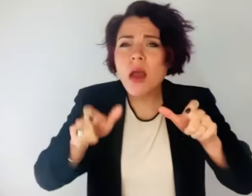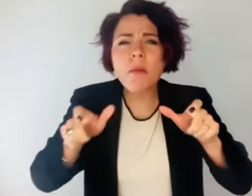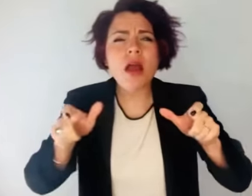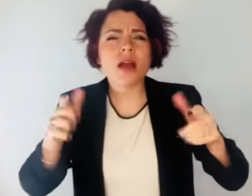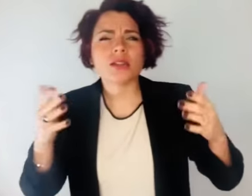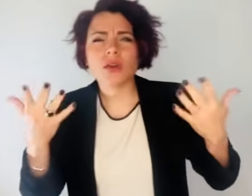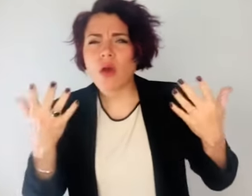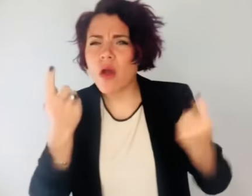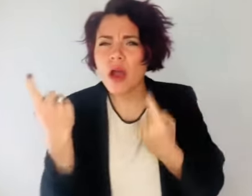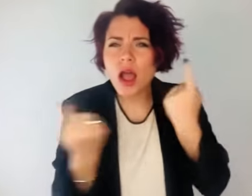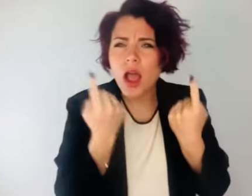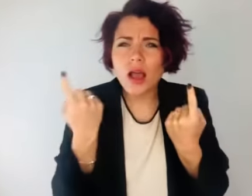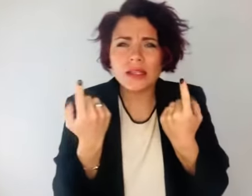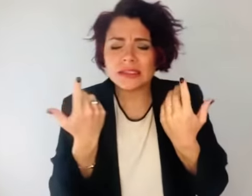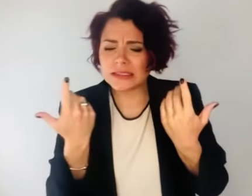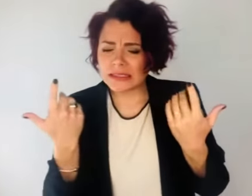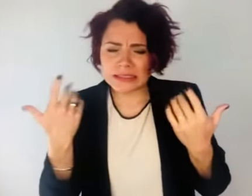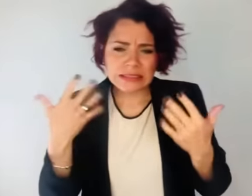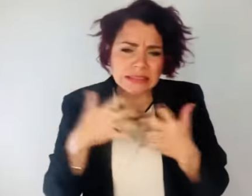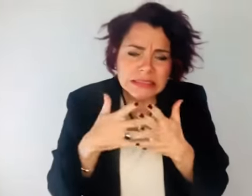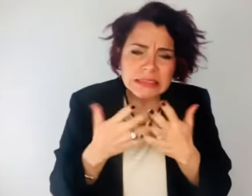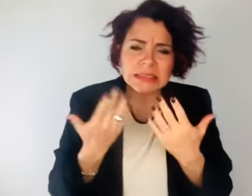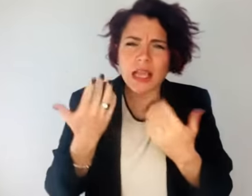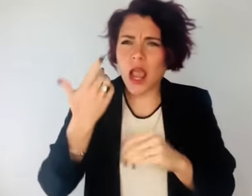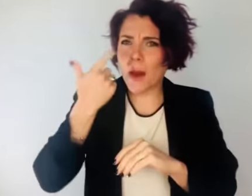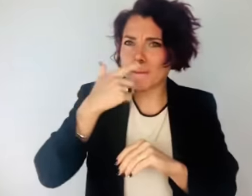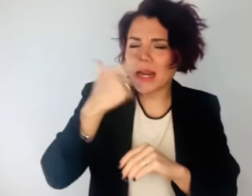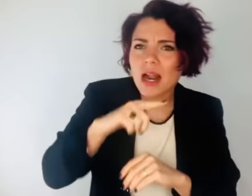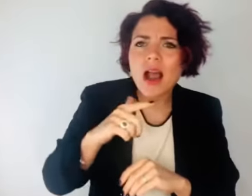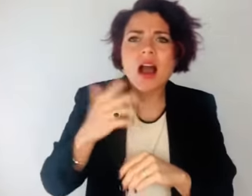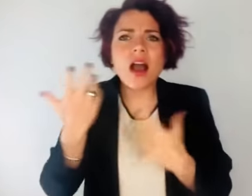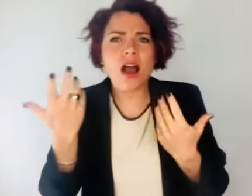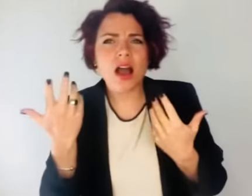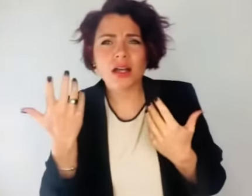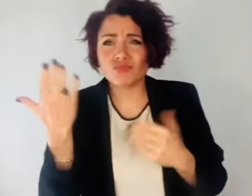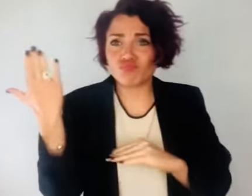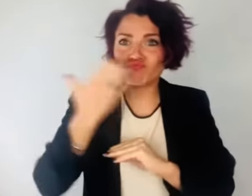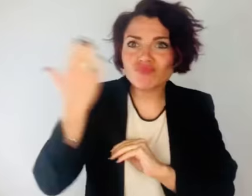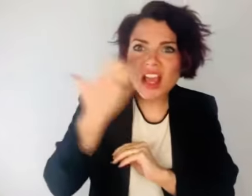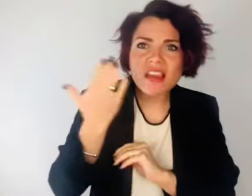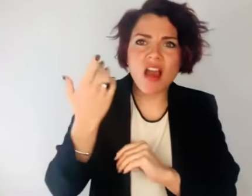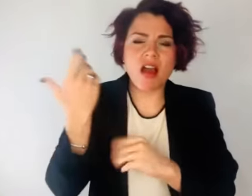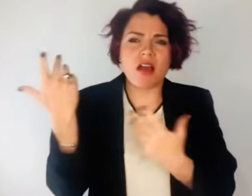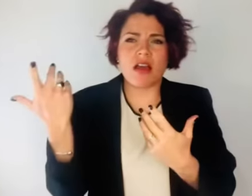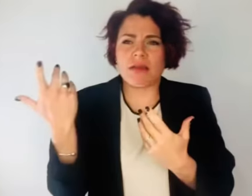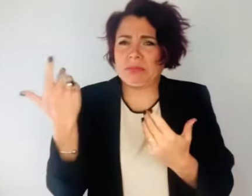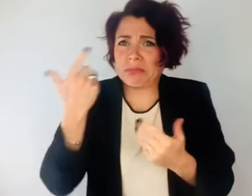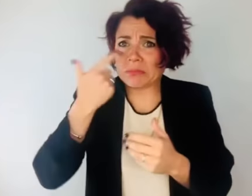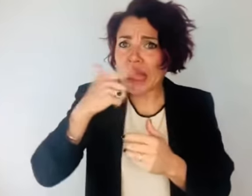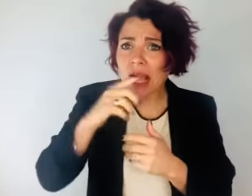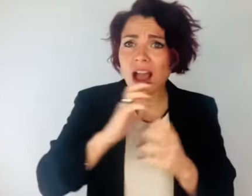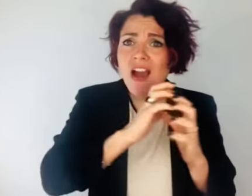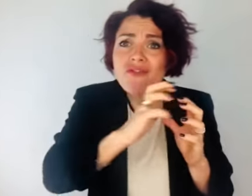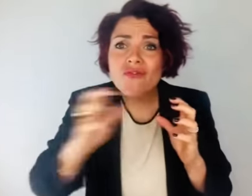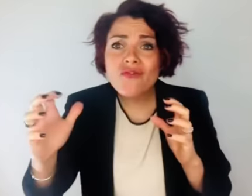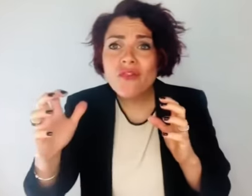quante persone che vivono situazioni che la religione lavorare o la società condanna come insensate inesatte